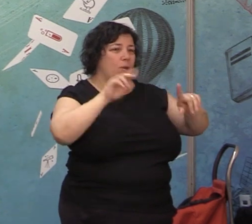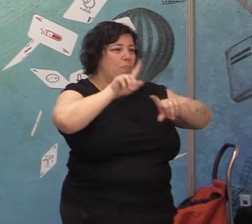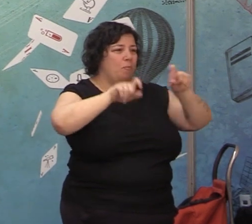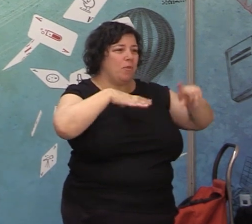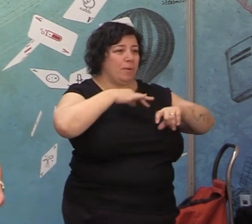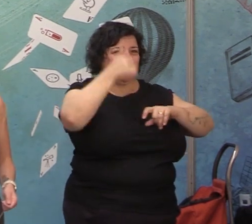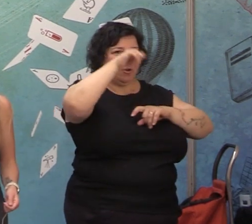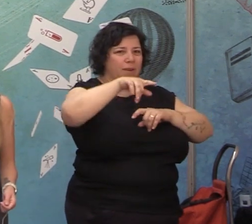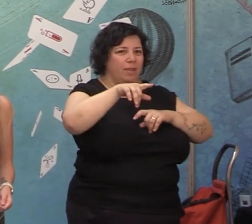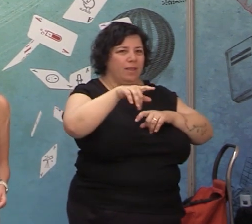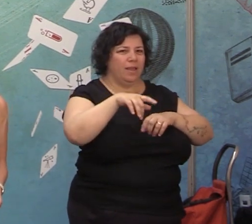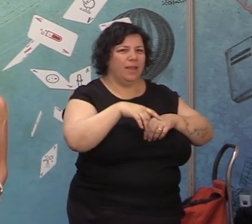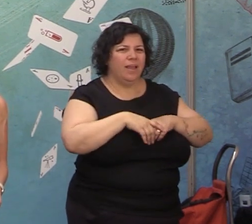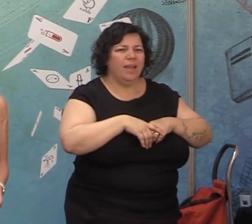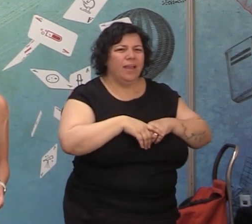Sí.